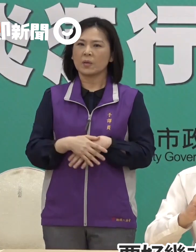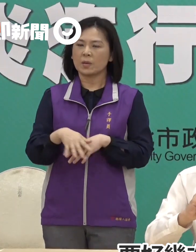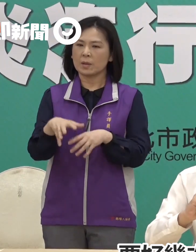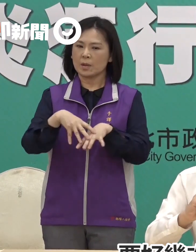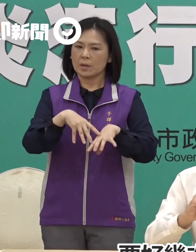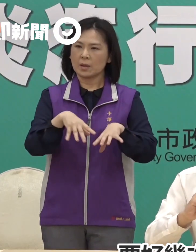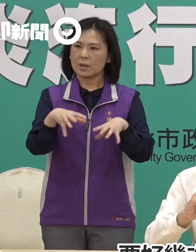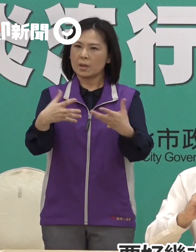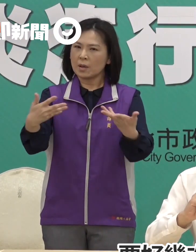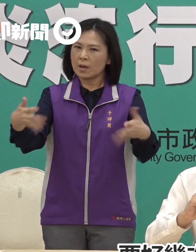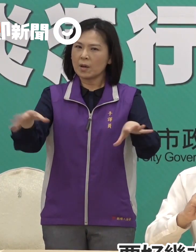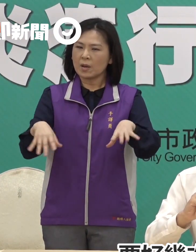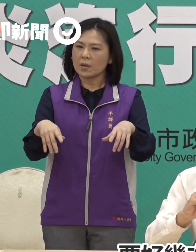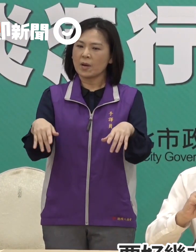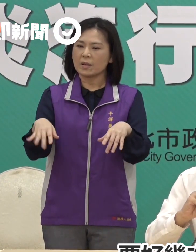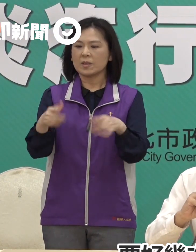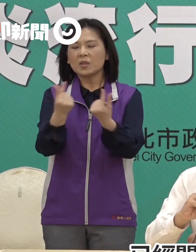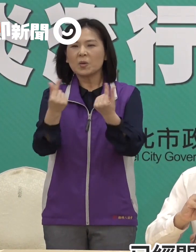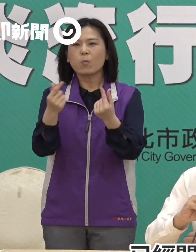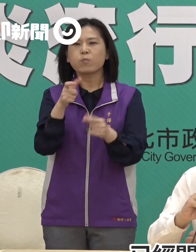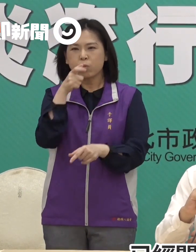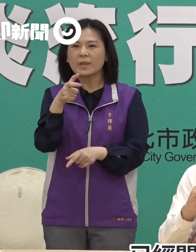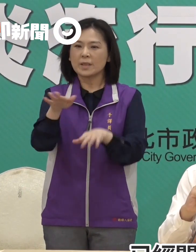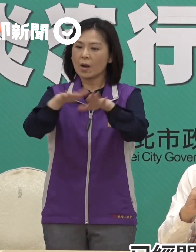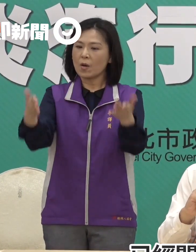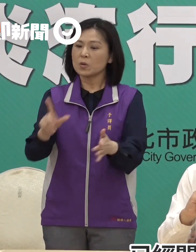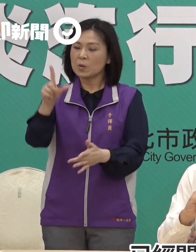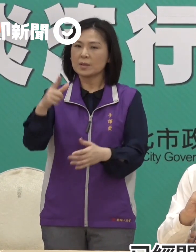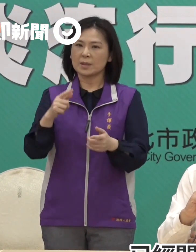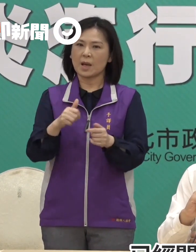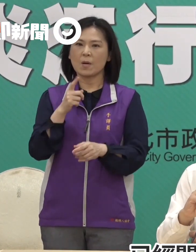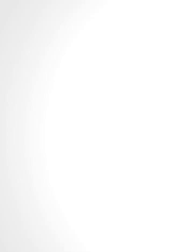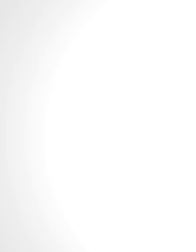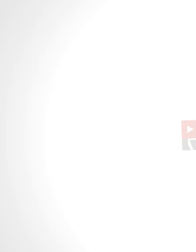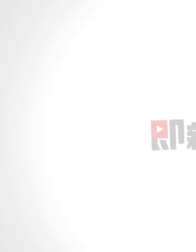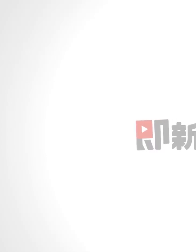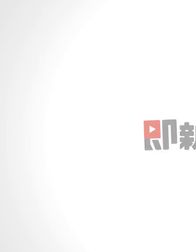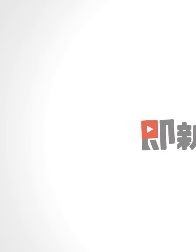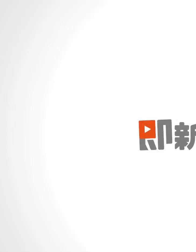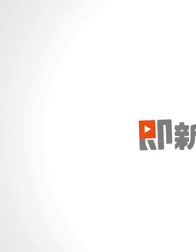种。我们叫坐上演习，已经开始在安排了。